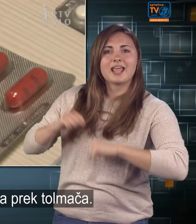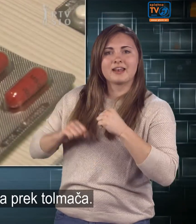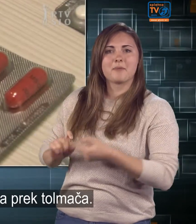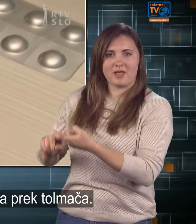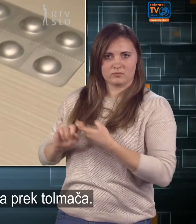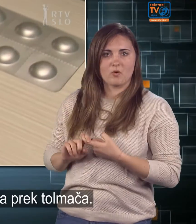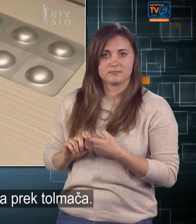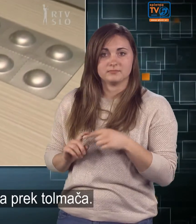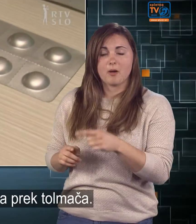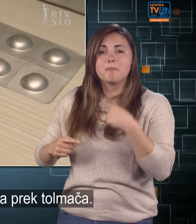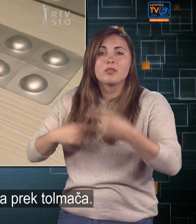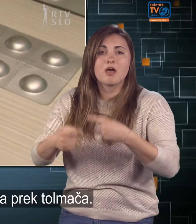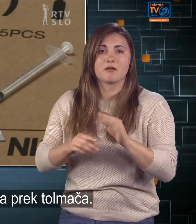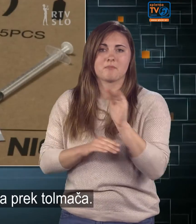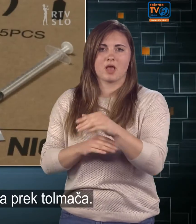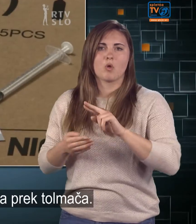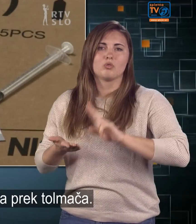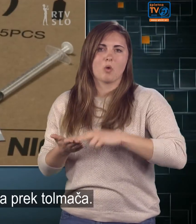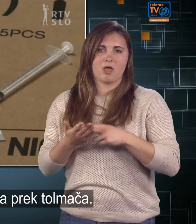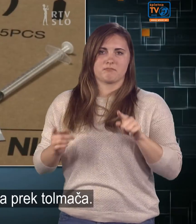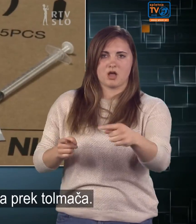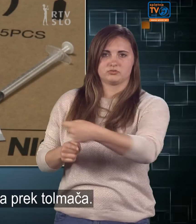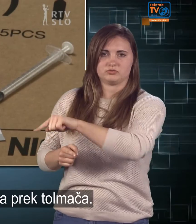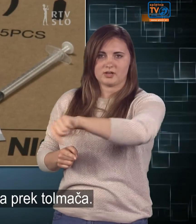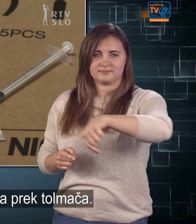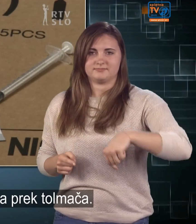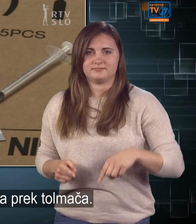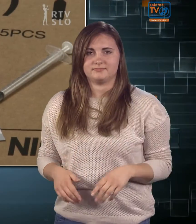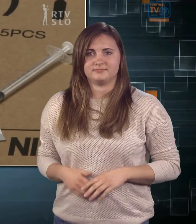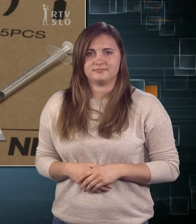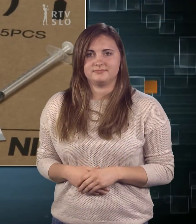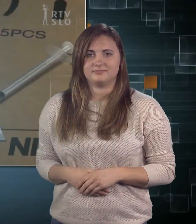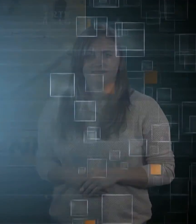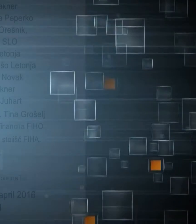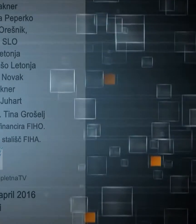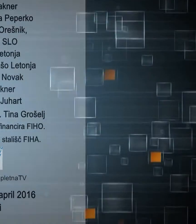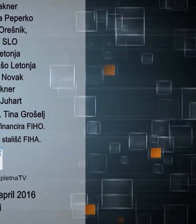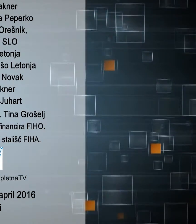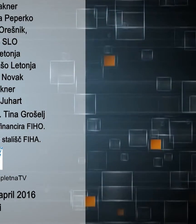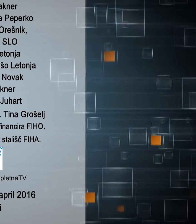tolmača.